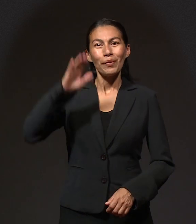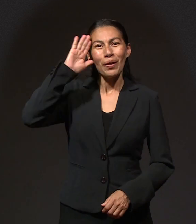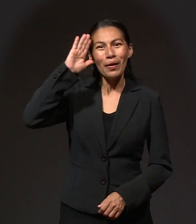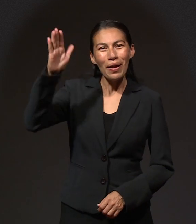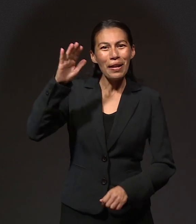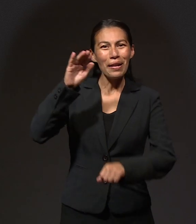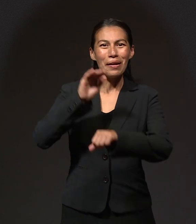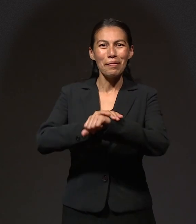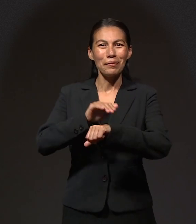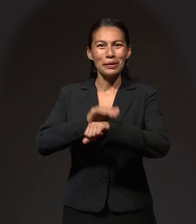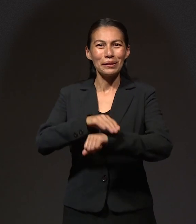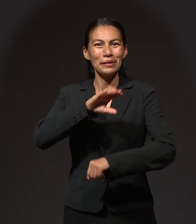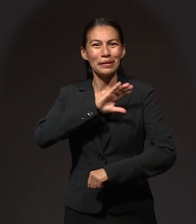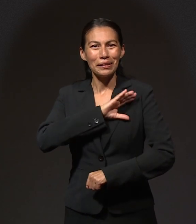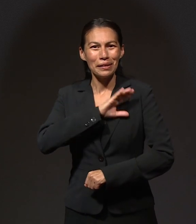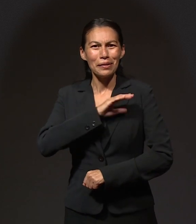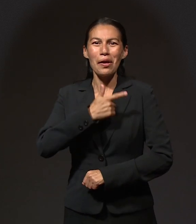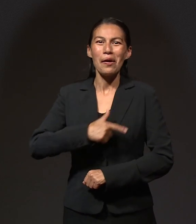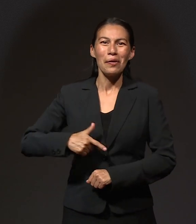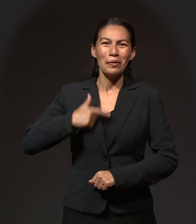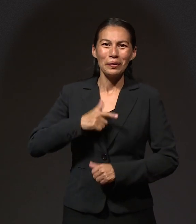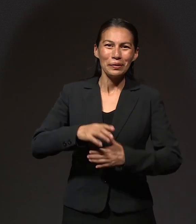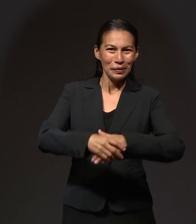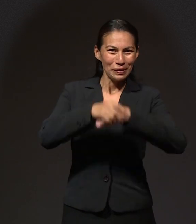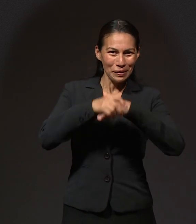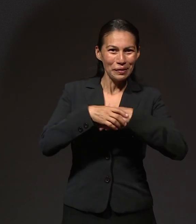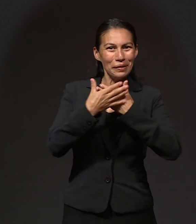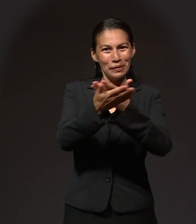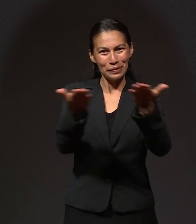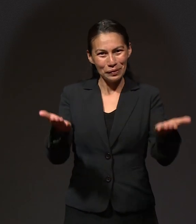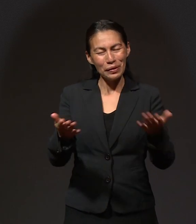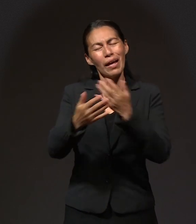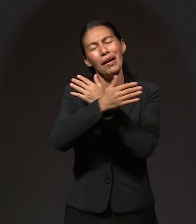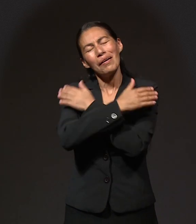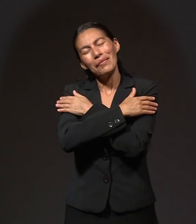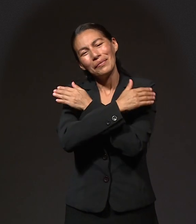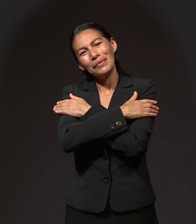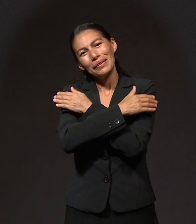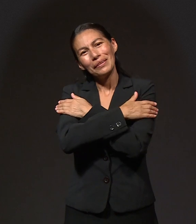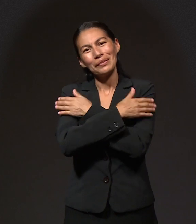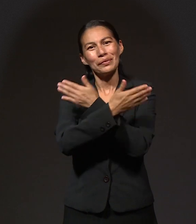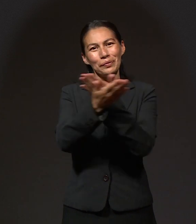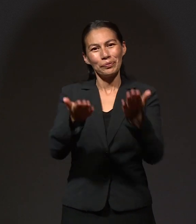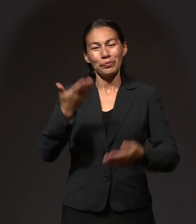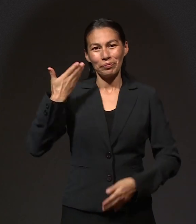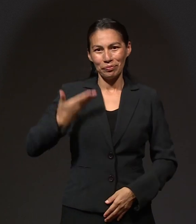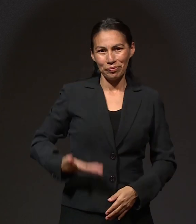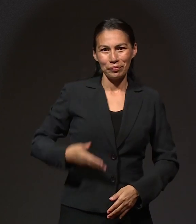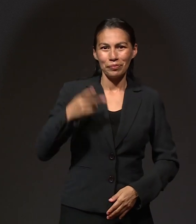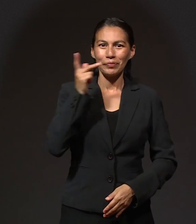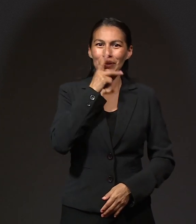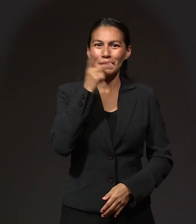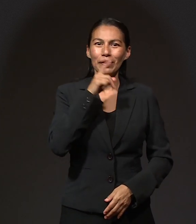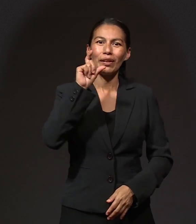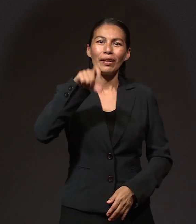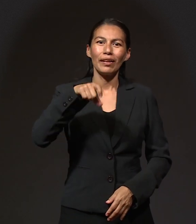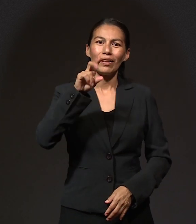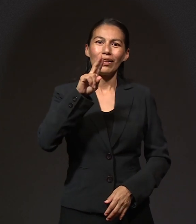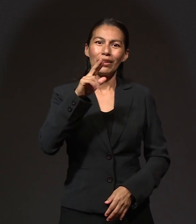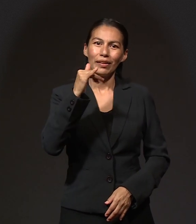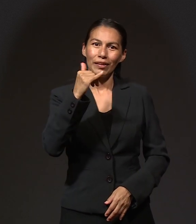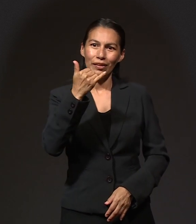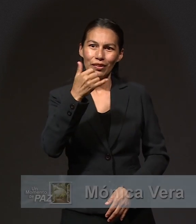¿Qué tal, queridos amigos? Qué gusto saludarles a la distancia. Un abrazo cordial para ustedes del Pastor Quillono,